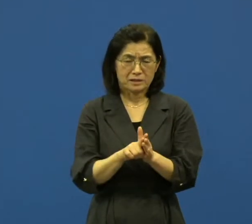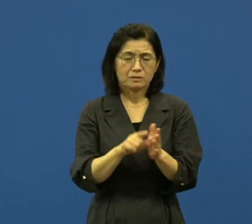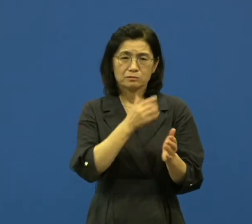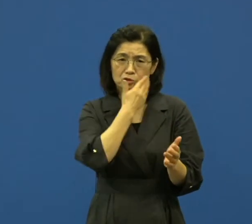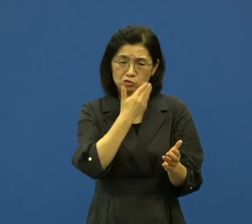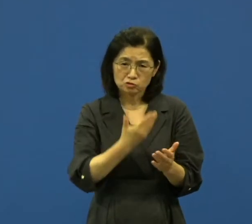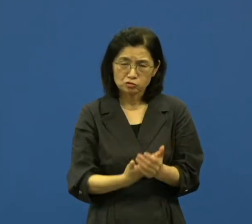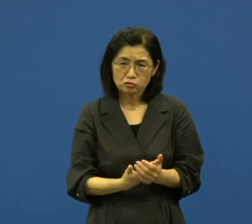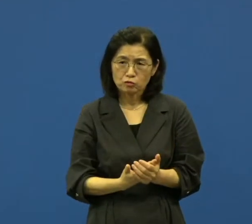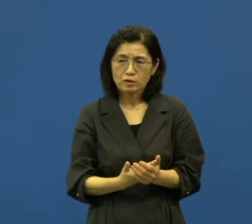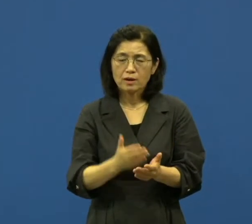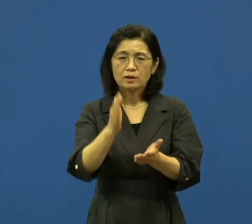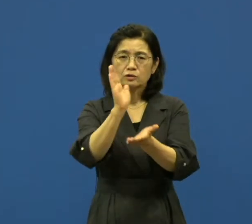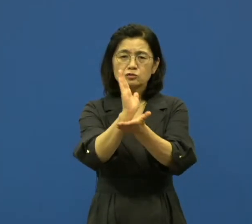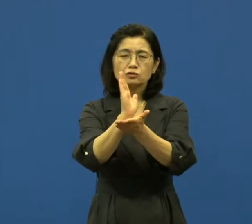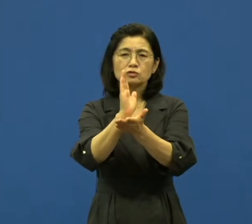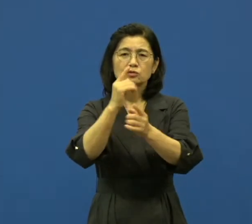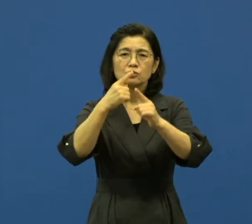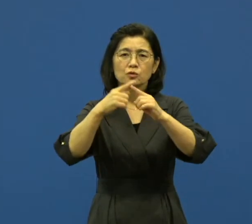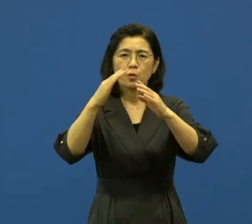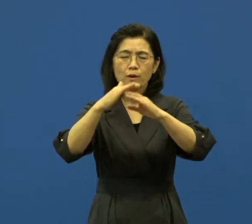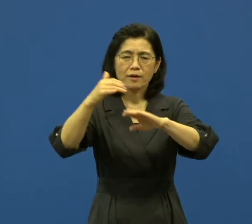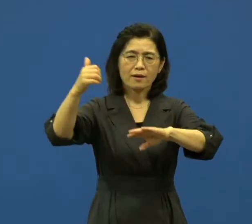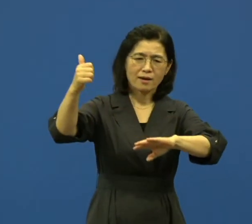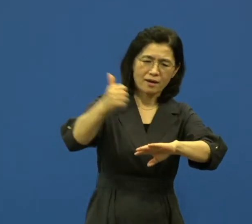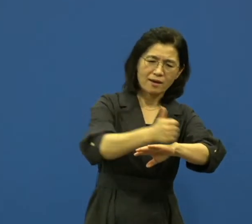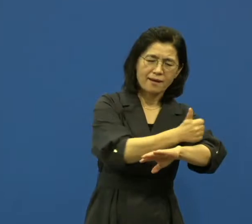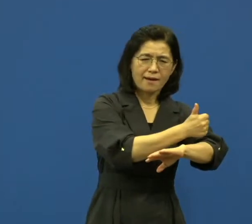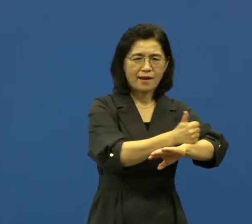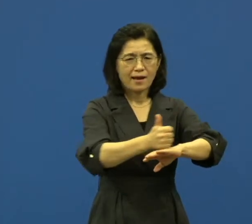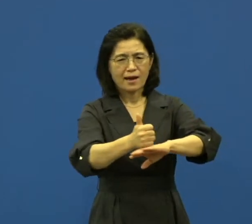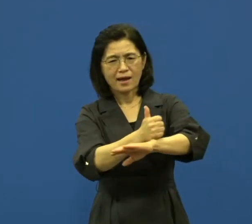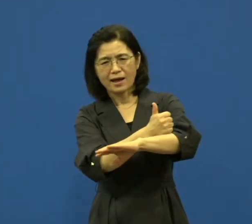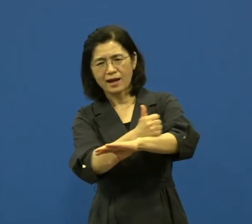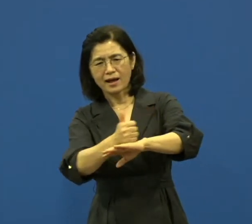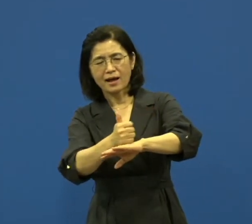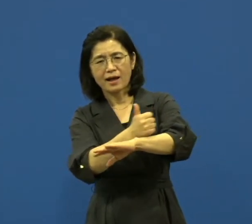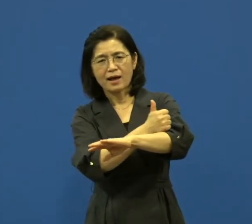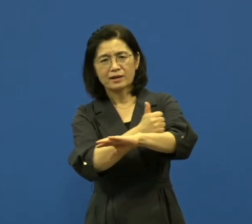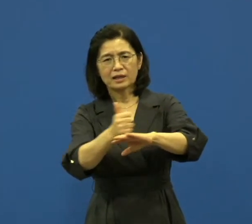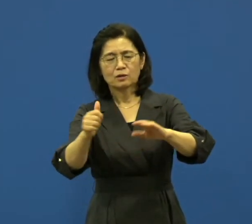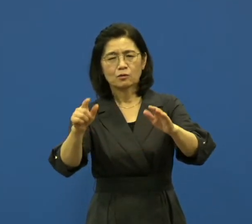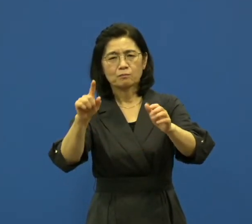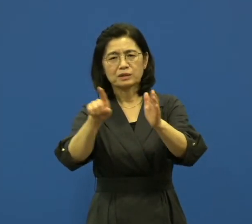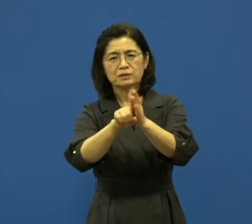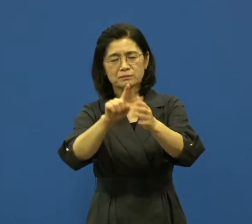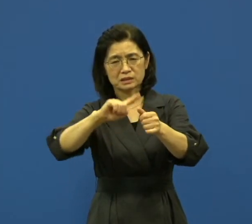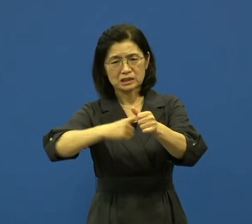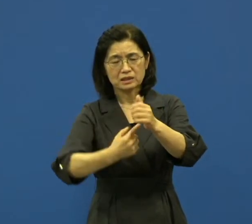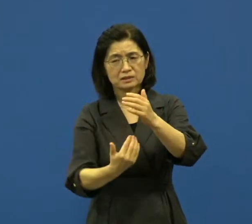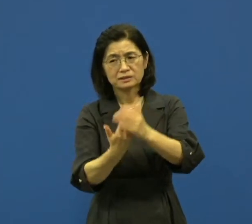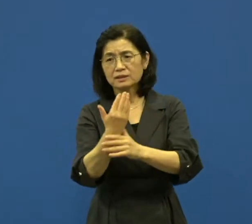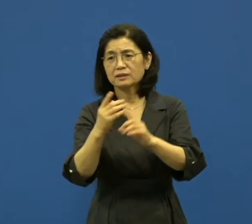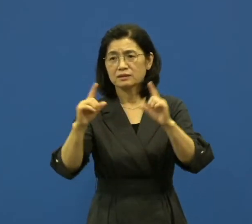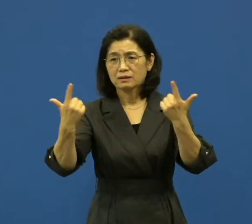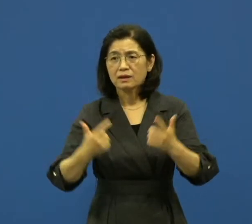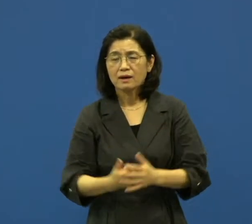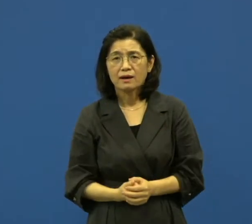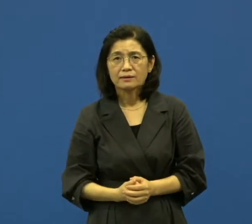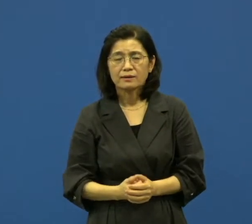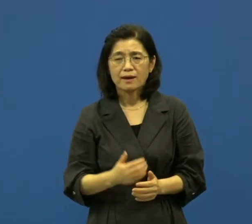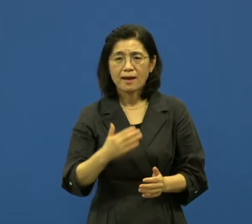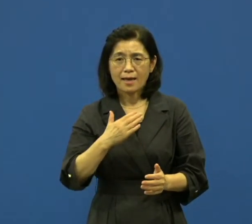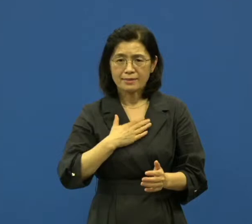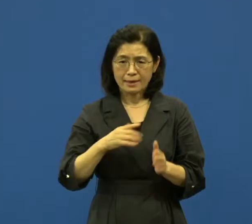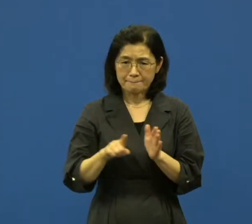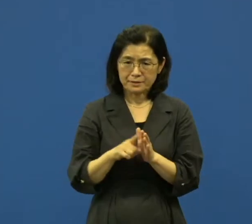수영농 교회에 다닌다고 내가 뭐 그냥 어부지리로 따라갈 수 있는 게 아니에요. 내 아내의 믿음으로 내 삶을